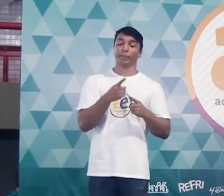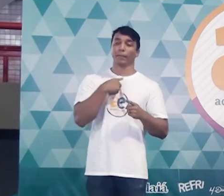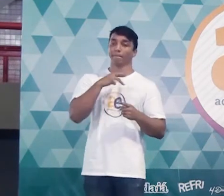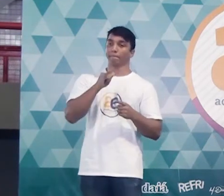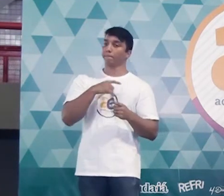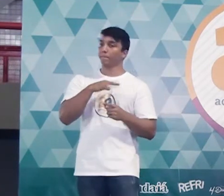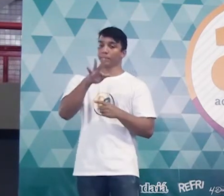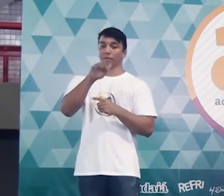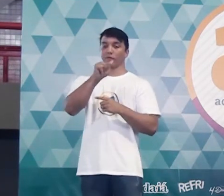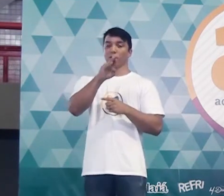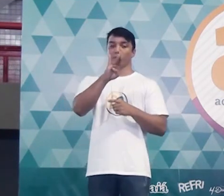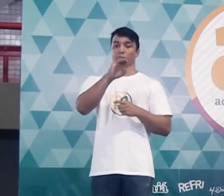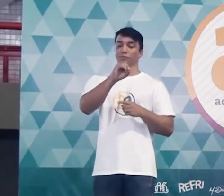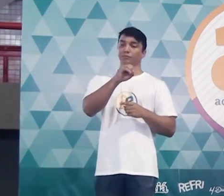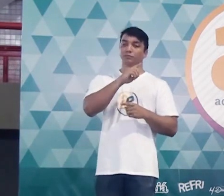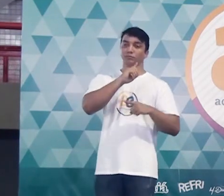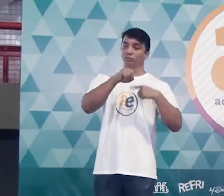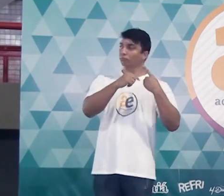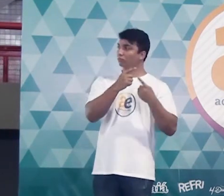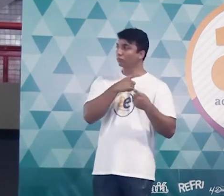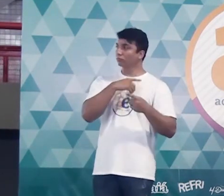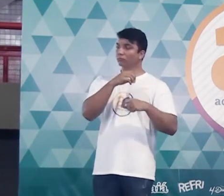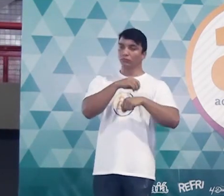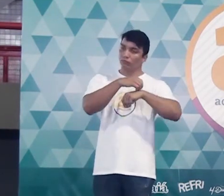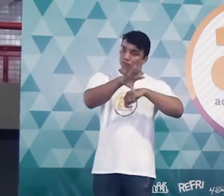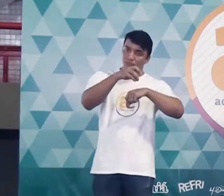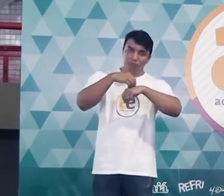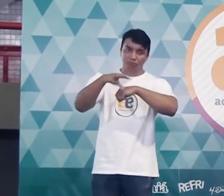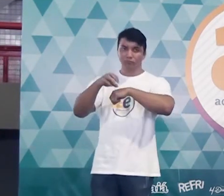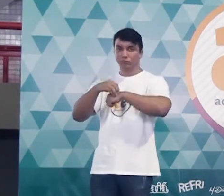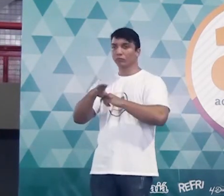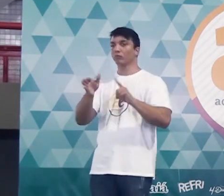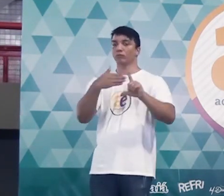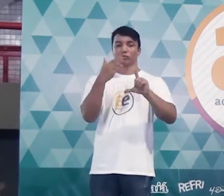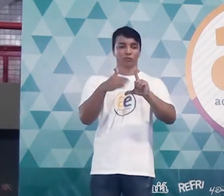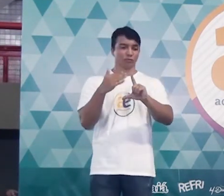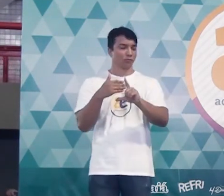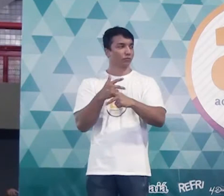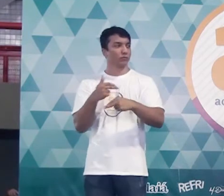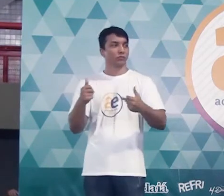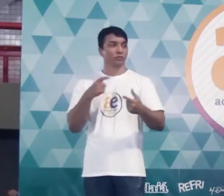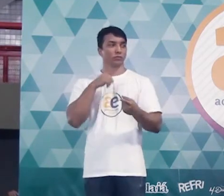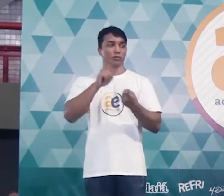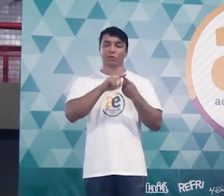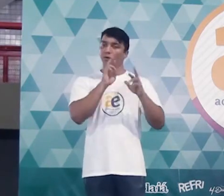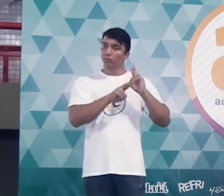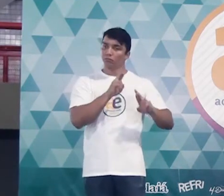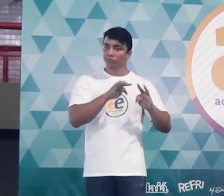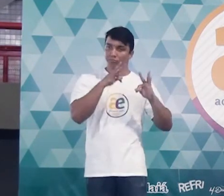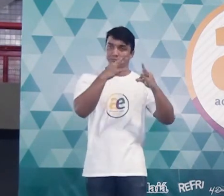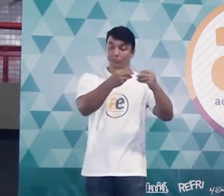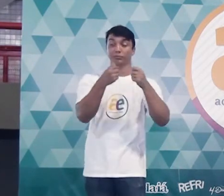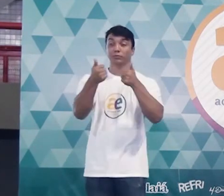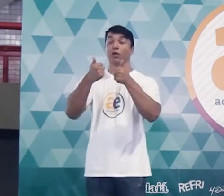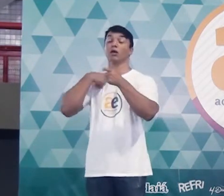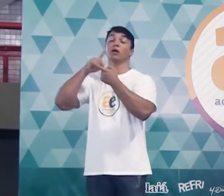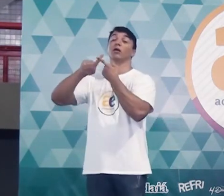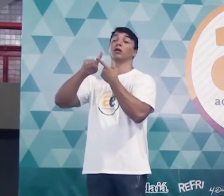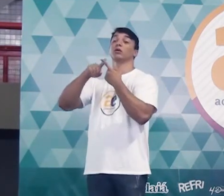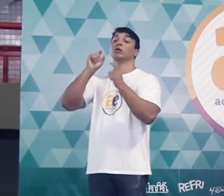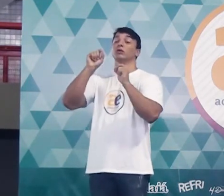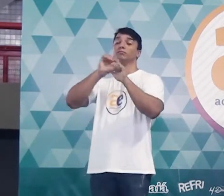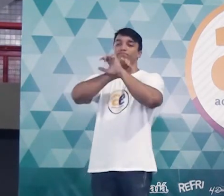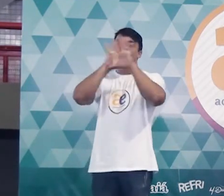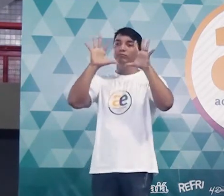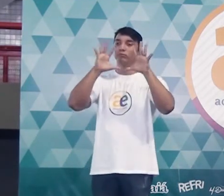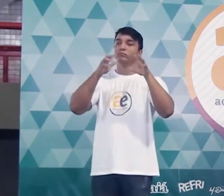mãos do Fábio depois, para ele dar uma passada para vocês, os slides, alguma coisa, tem todas as resoluções. Mas eu queria deixar bem claro o